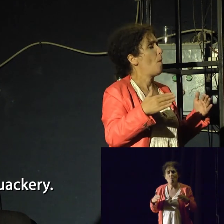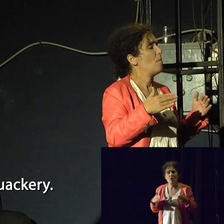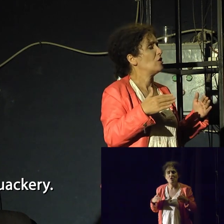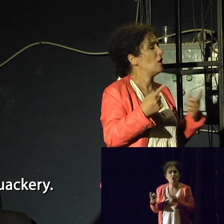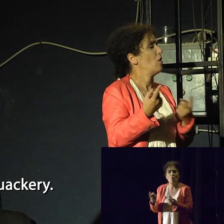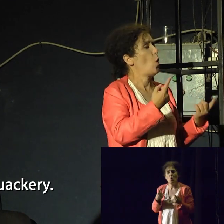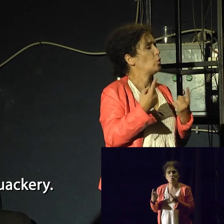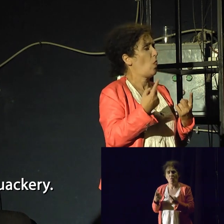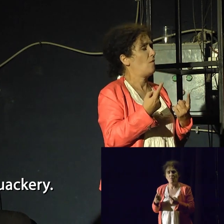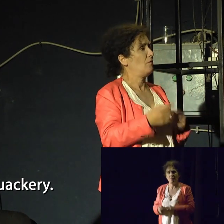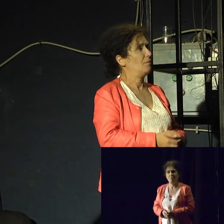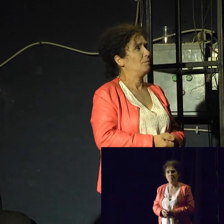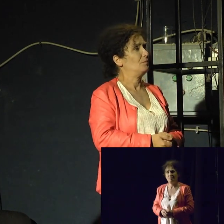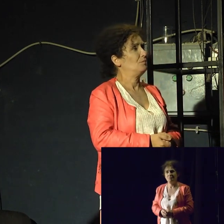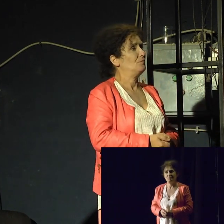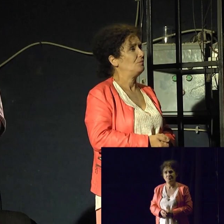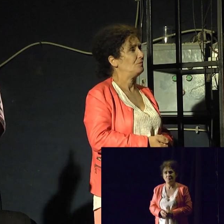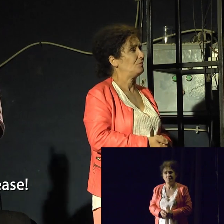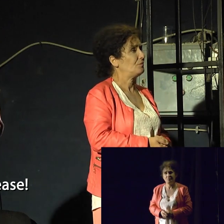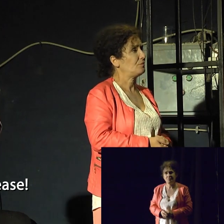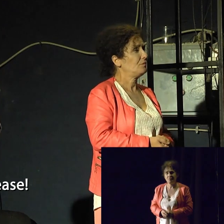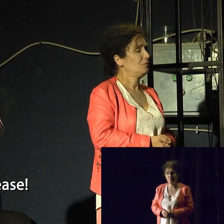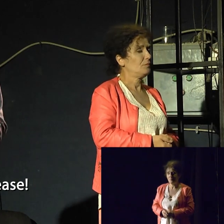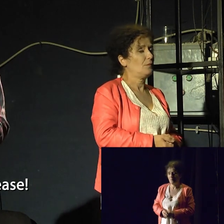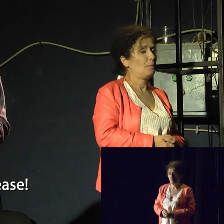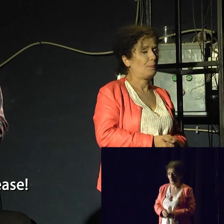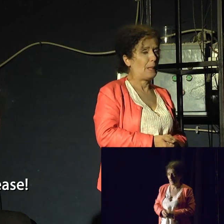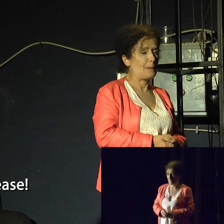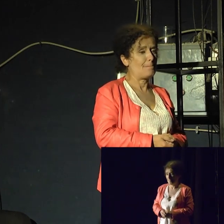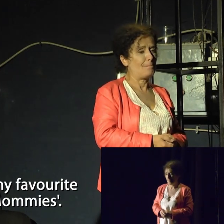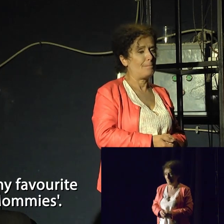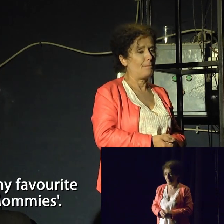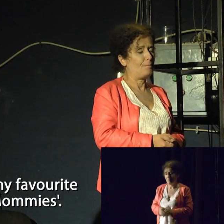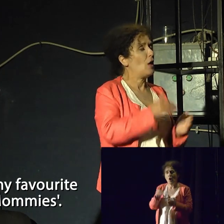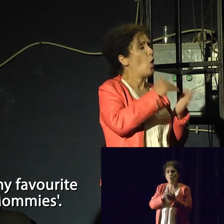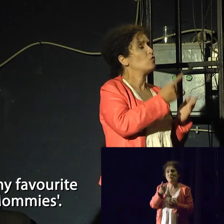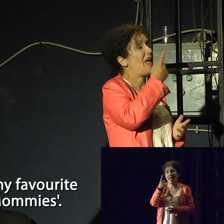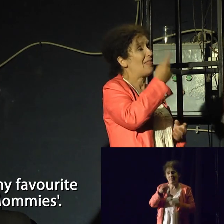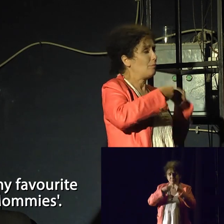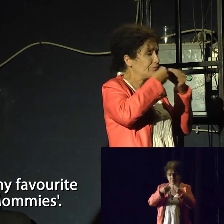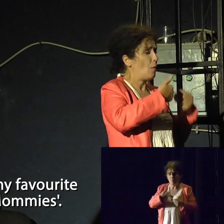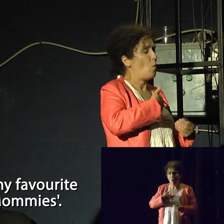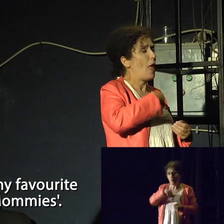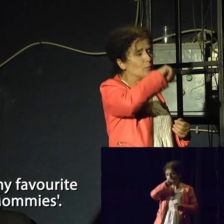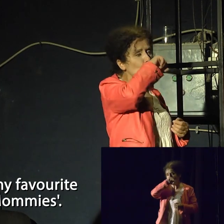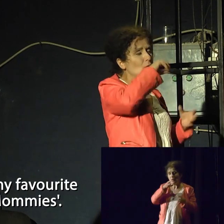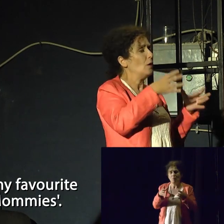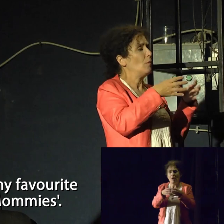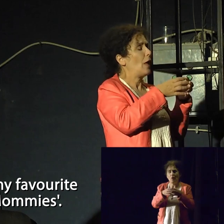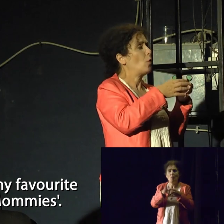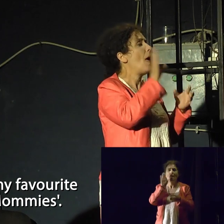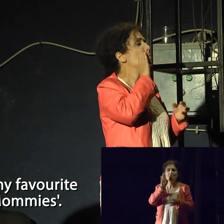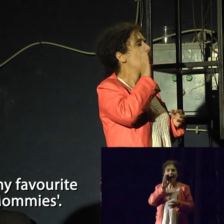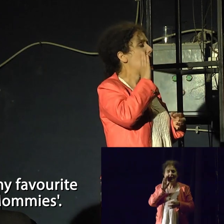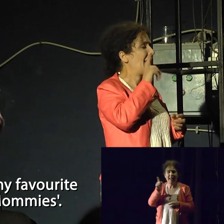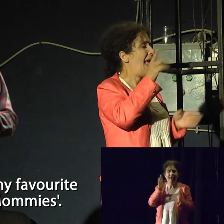услови. Наредниот слайд. Уште една приказна од една моја омилена група, мамички на